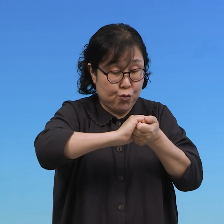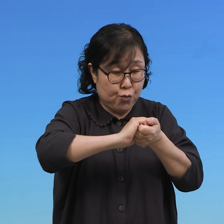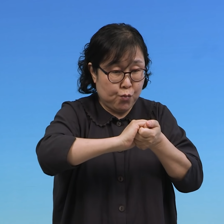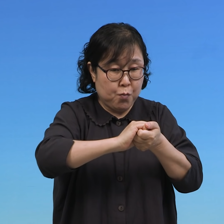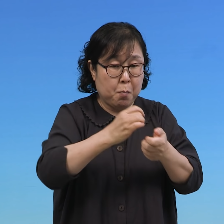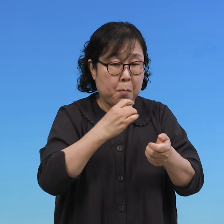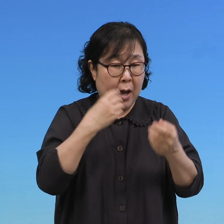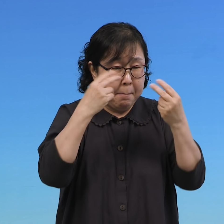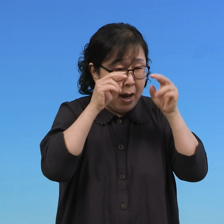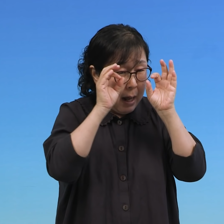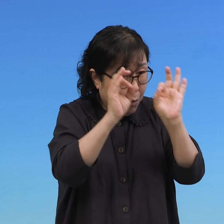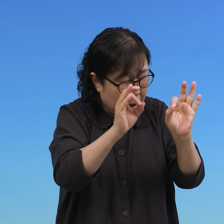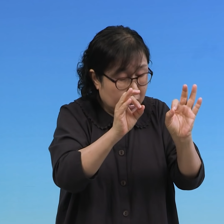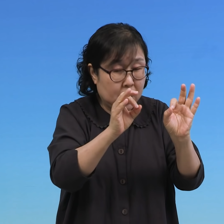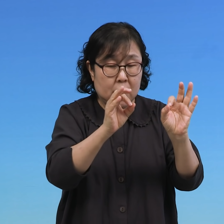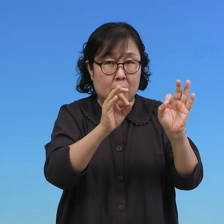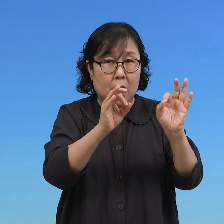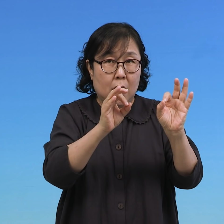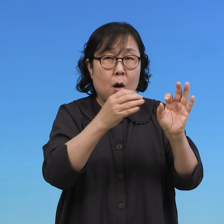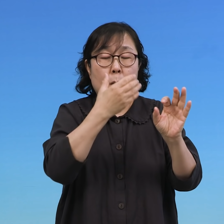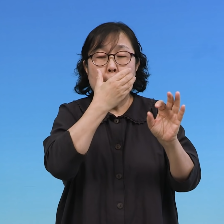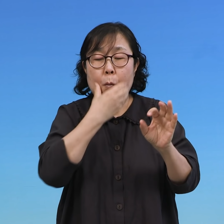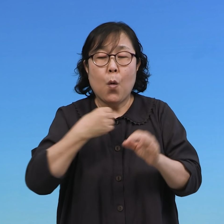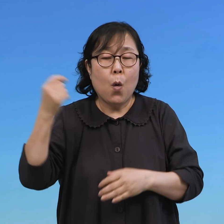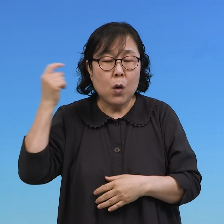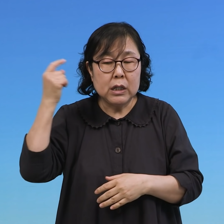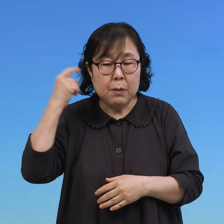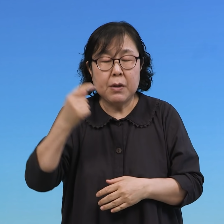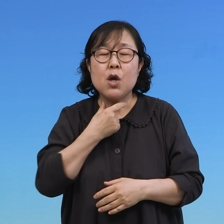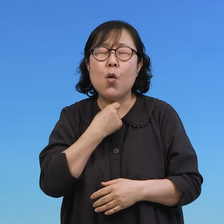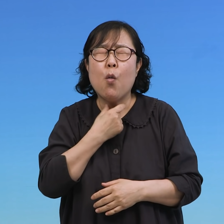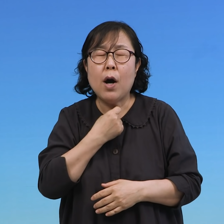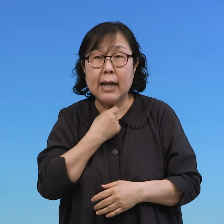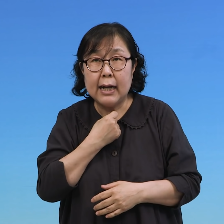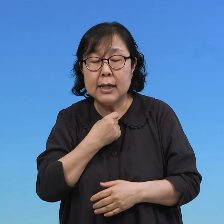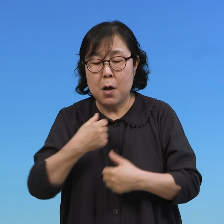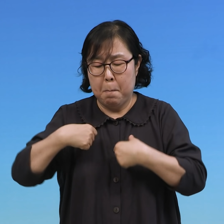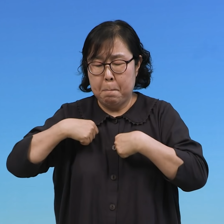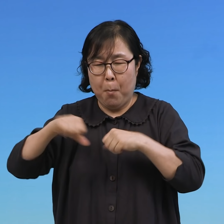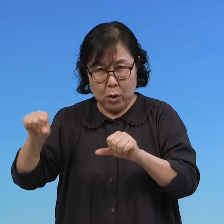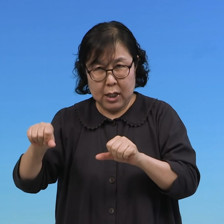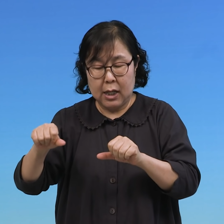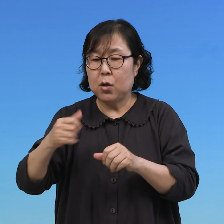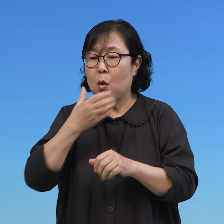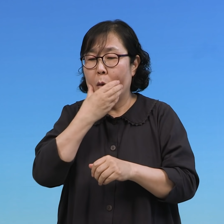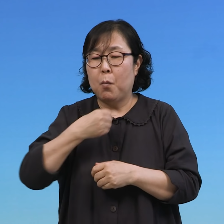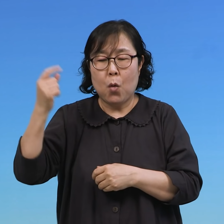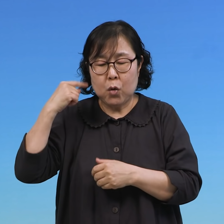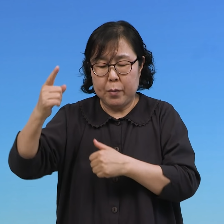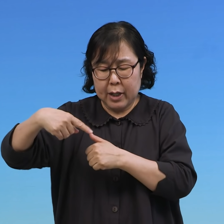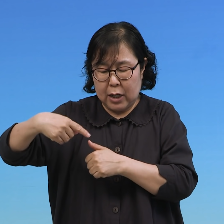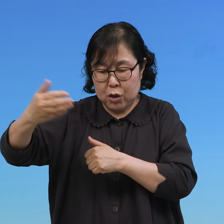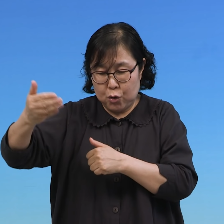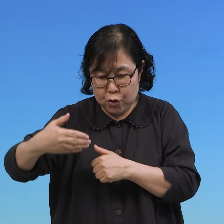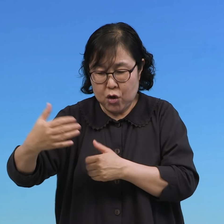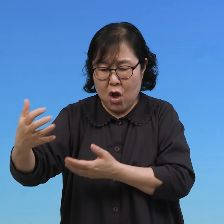하는 사람은 복음이 가르치는 포기와 복음이 가르치는 어둠의 역설을 실천할 수 없다.